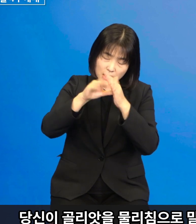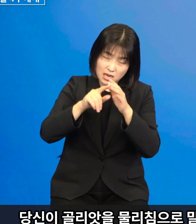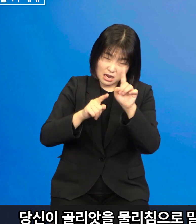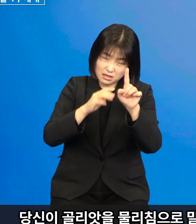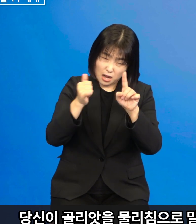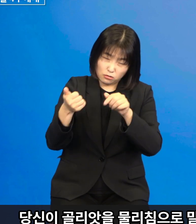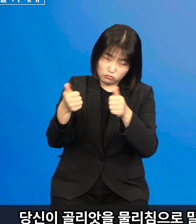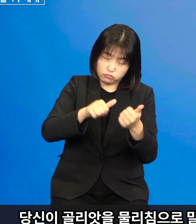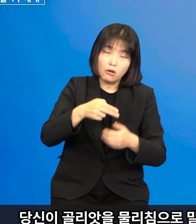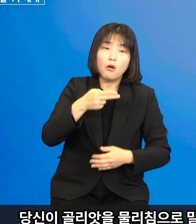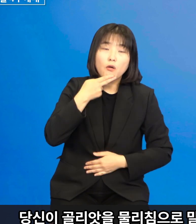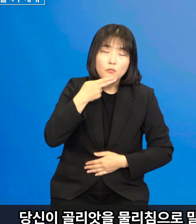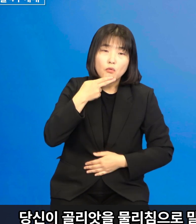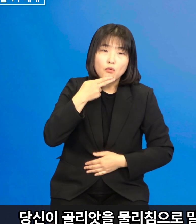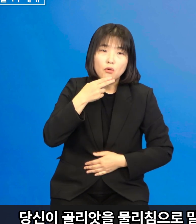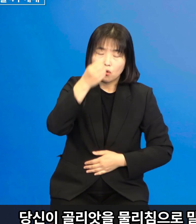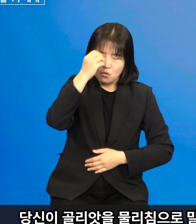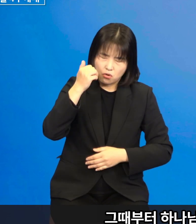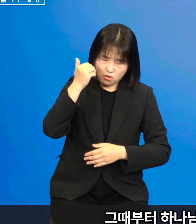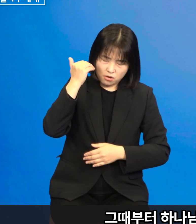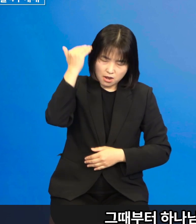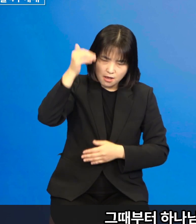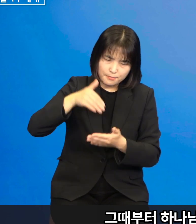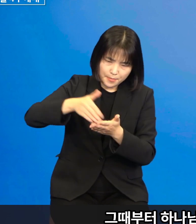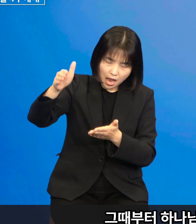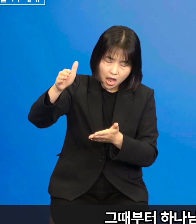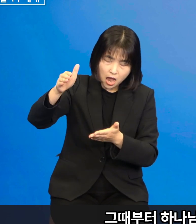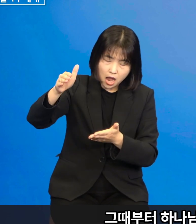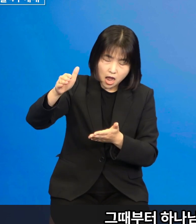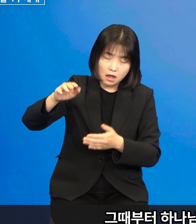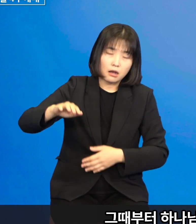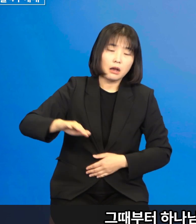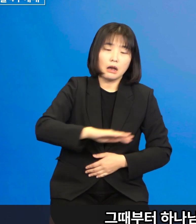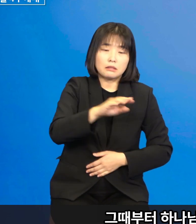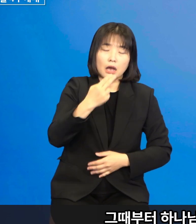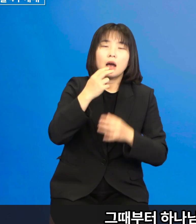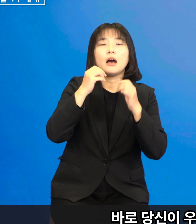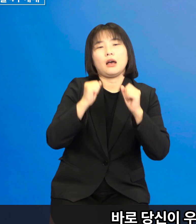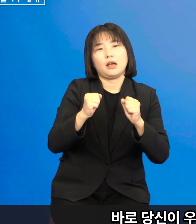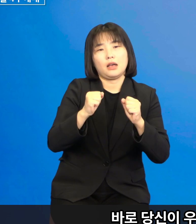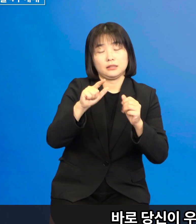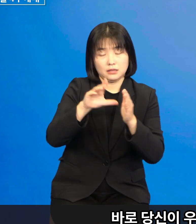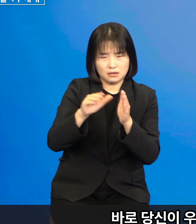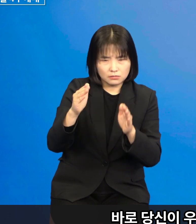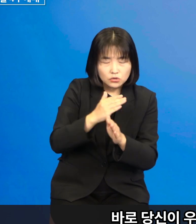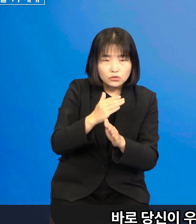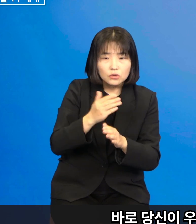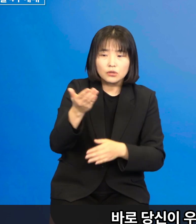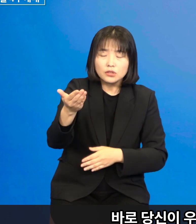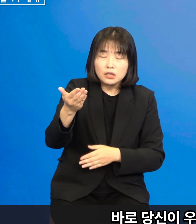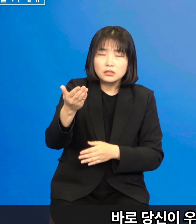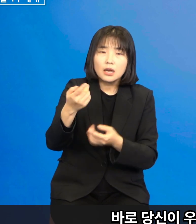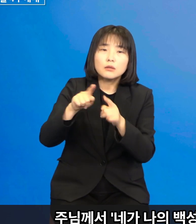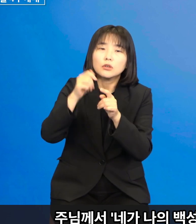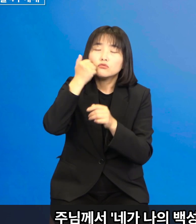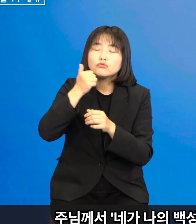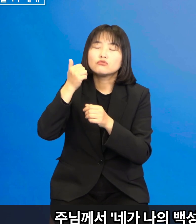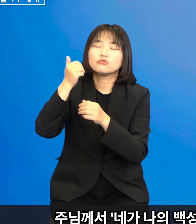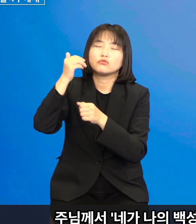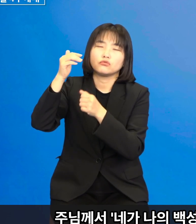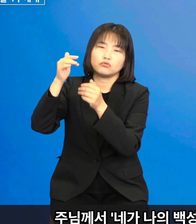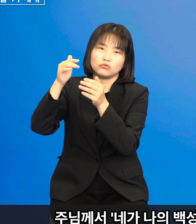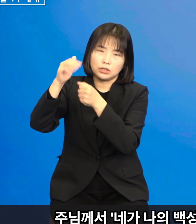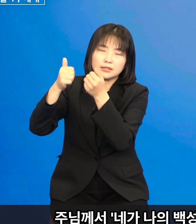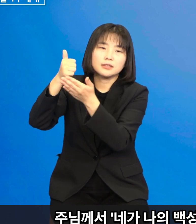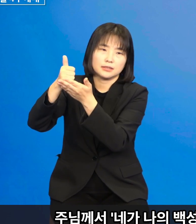골리앗을 물리침으로 말미암아 우리가 다 살아 돌아왔습니다. 그때부터 하나님은 당신과 함께 하셨고 바로 당신이 우리의 임금님이십니다. 주님께서